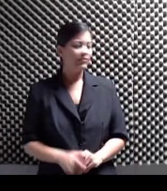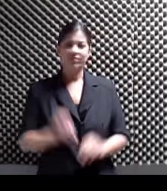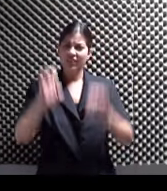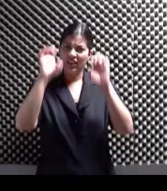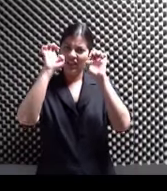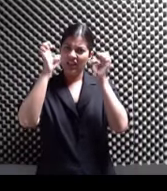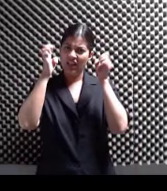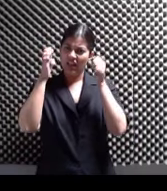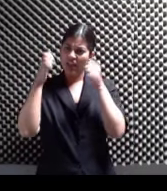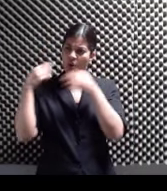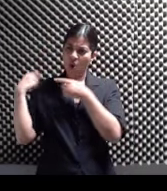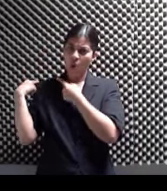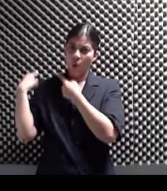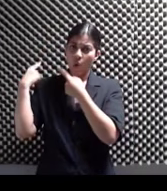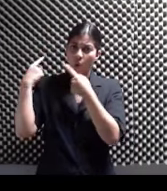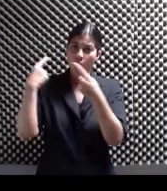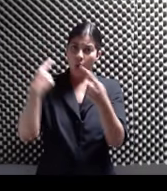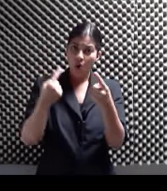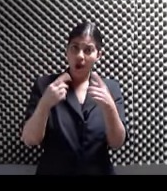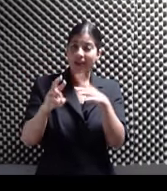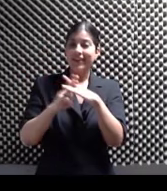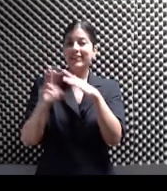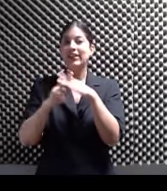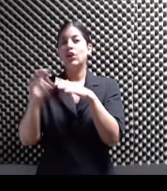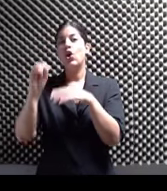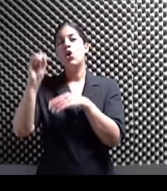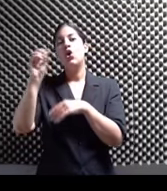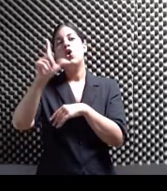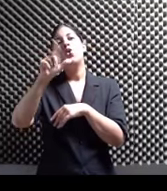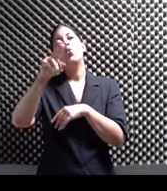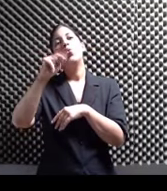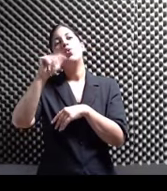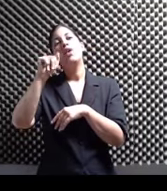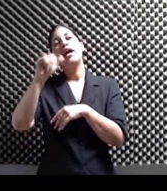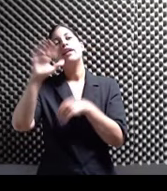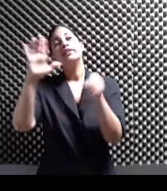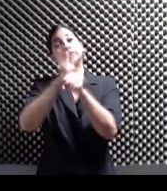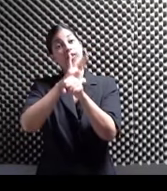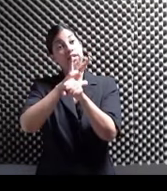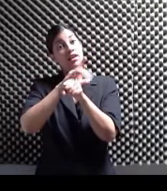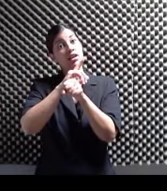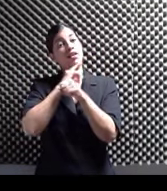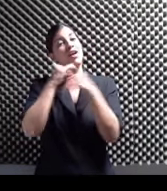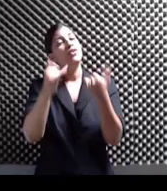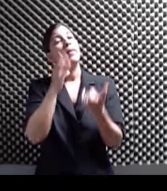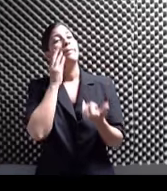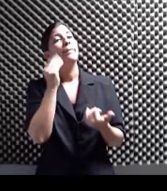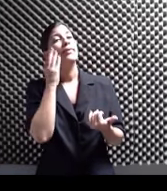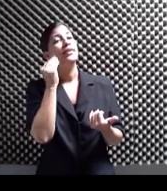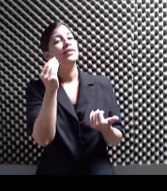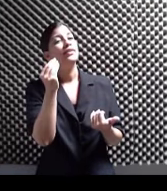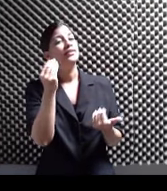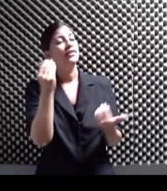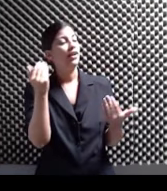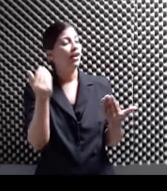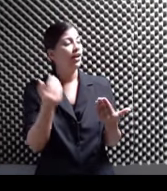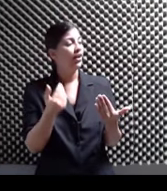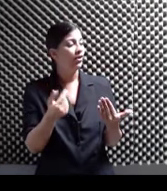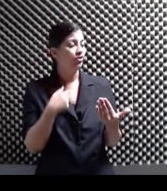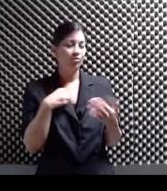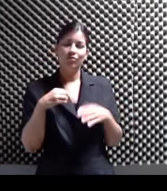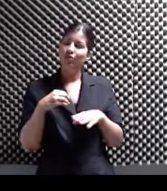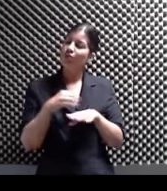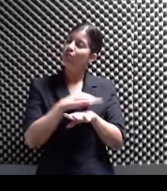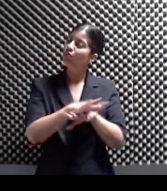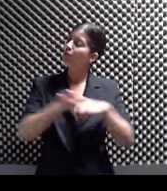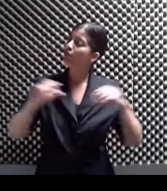enero fue que comenzamos a hacer los retiros de luna llena, que es lo que estamos llevando a cabo, que son, okay, es la experiencia entonces que yo les recomiendo a